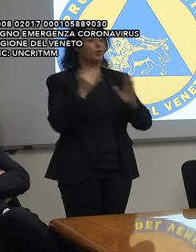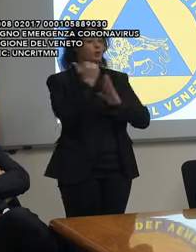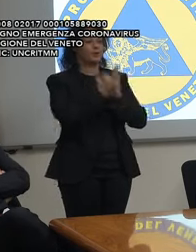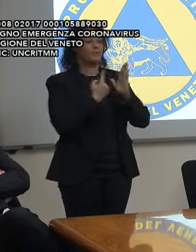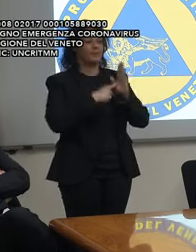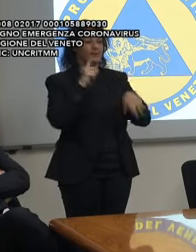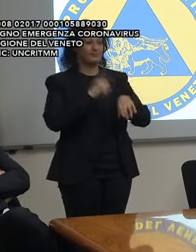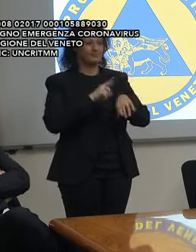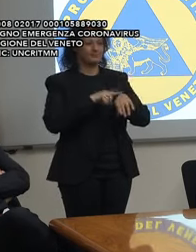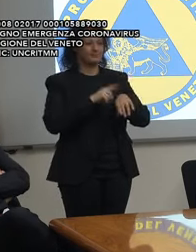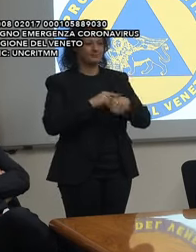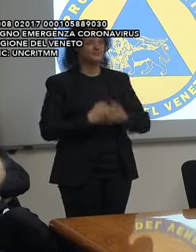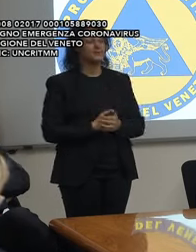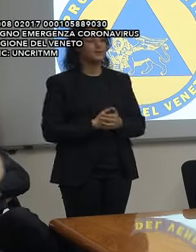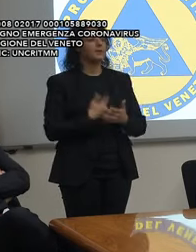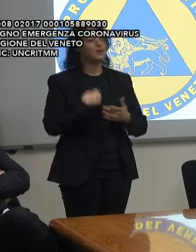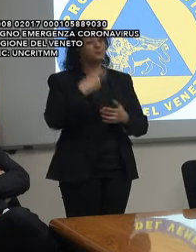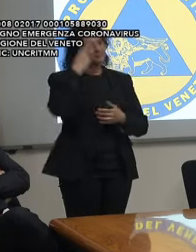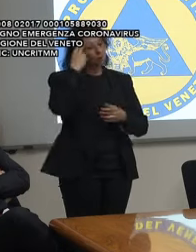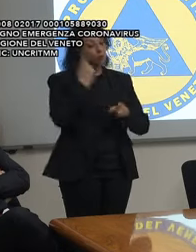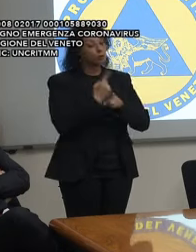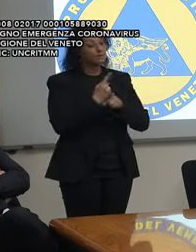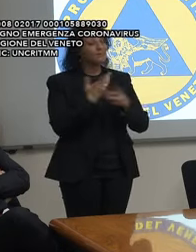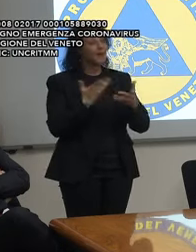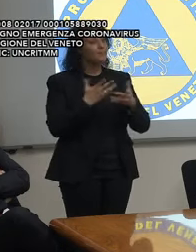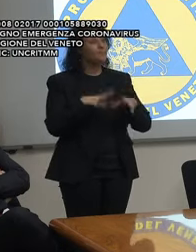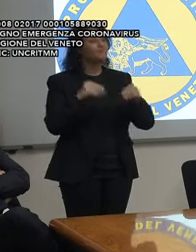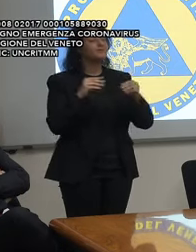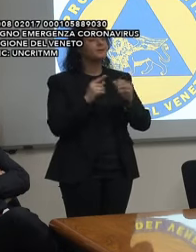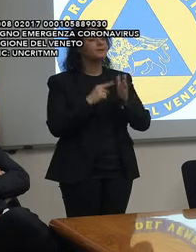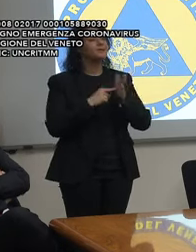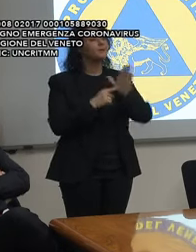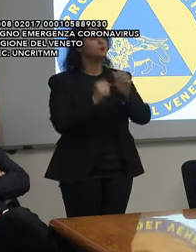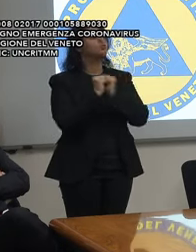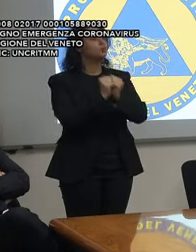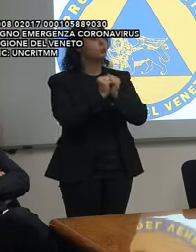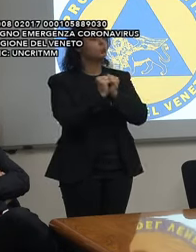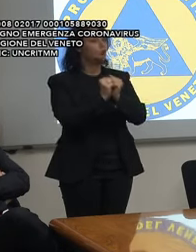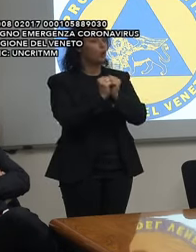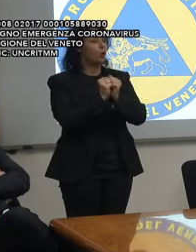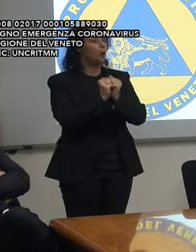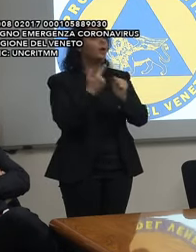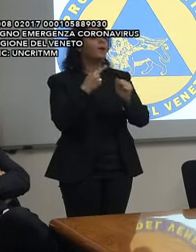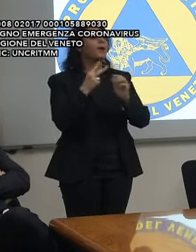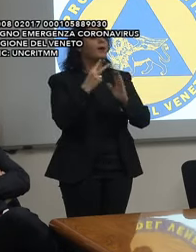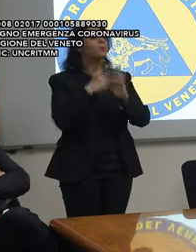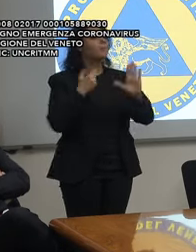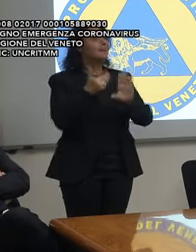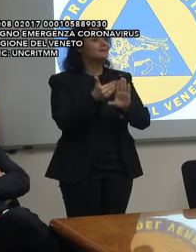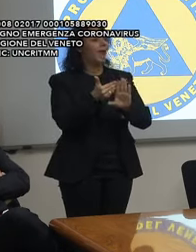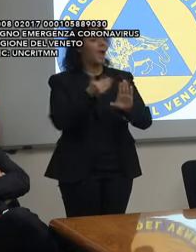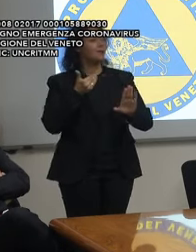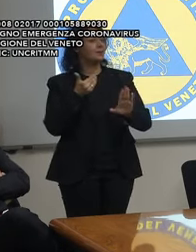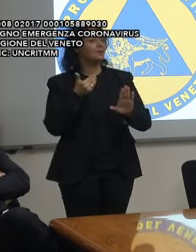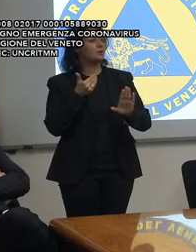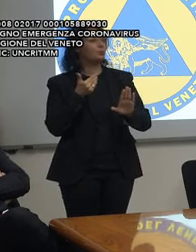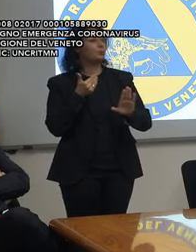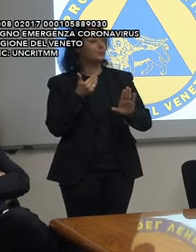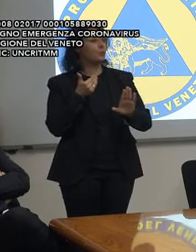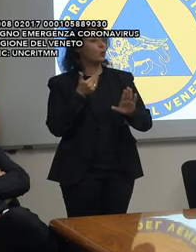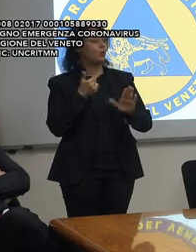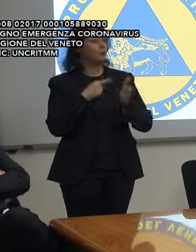cronoprogramma ideale era a giugno. Il fatto che anticipiamo di 2 mesi non vuol dire nulla, magari su un'altra cosa li perderemo, però